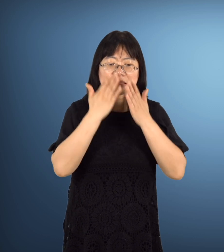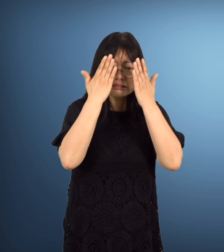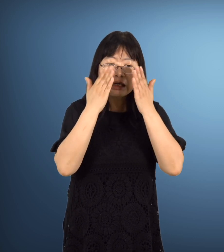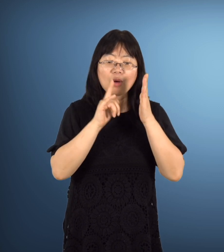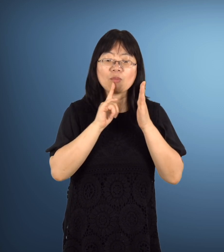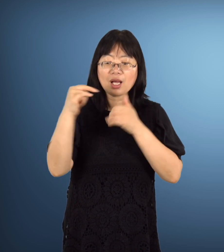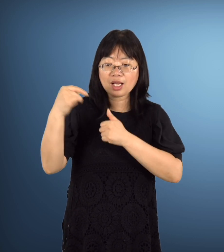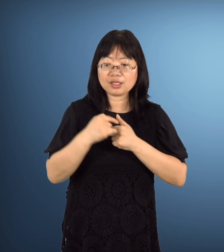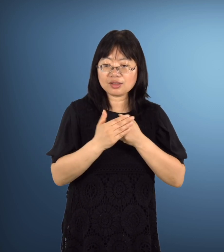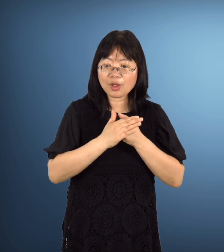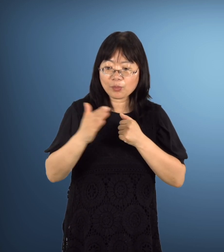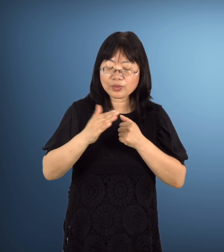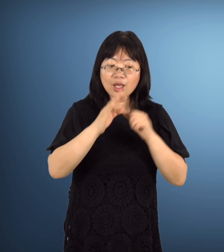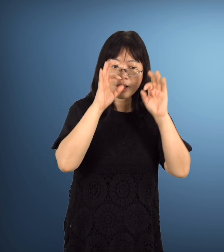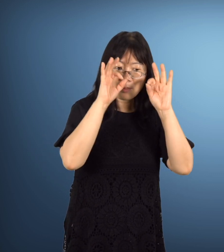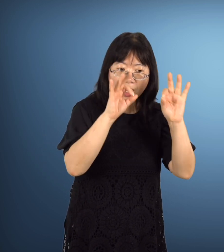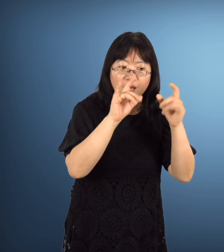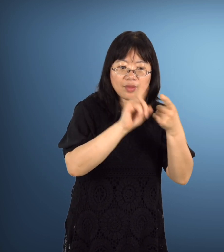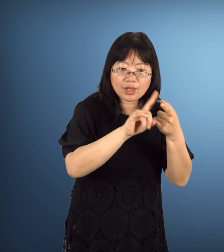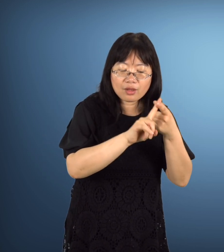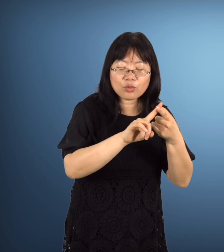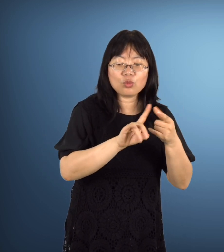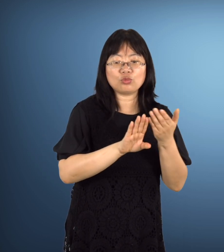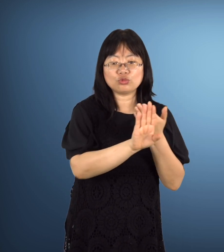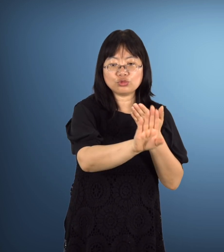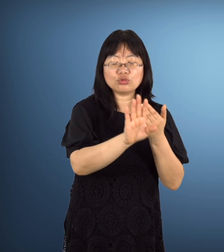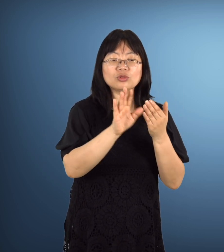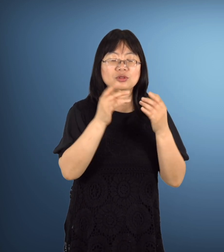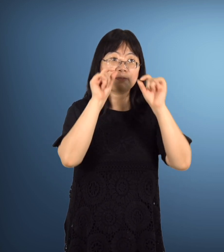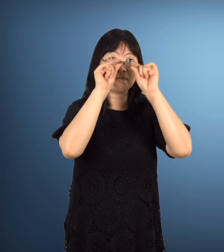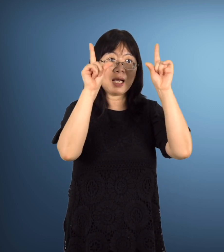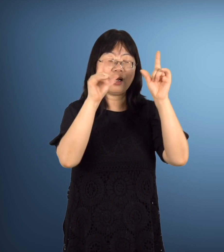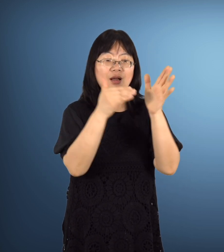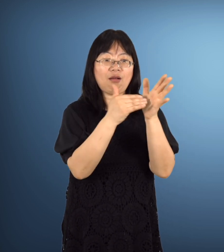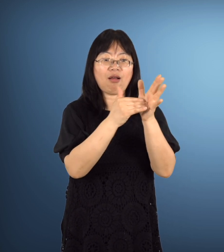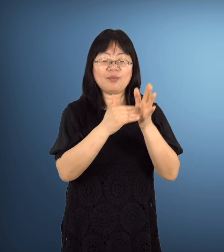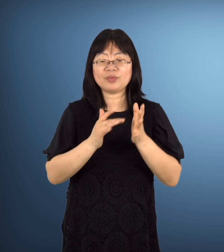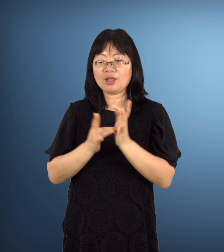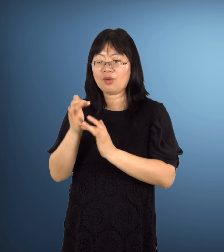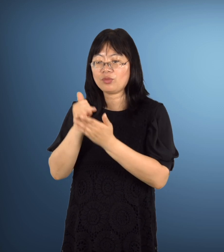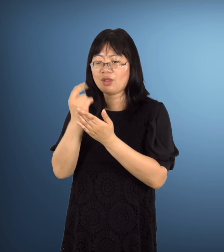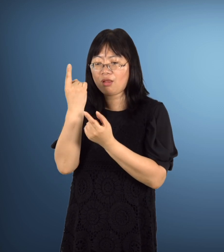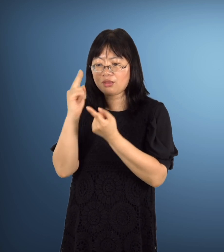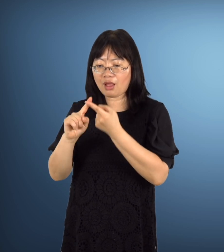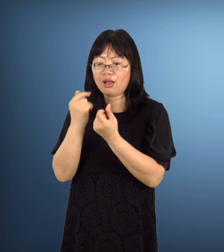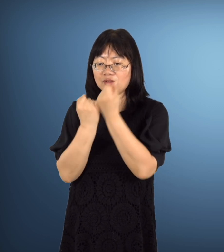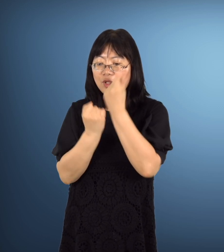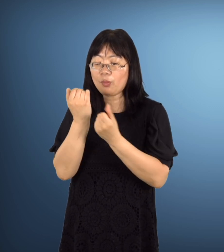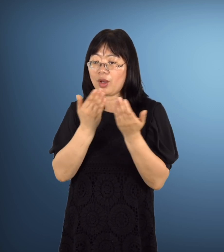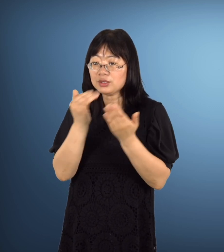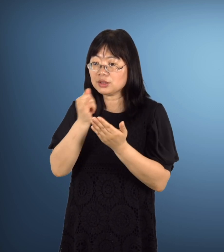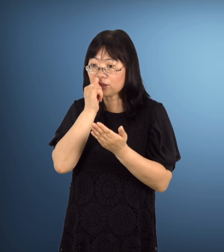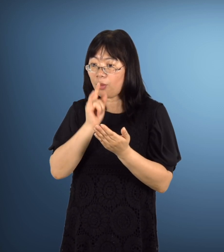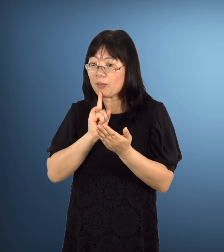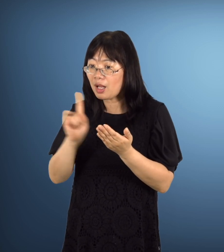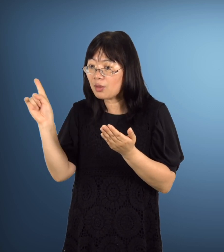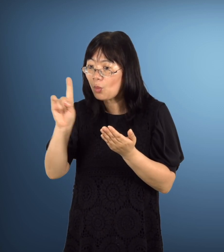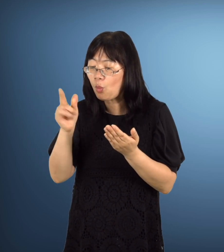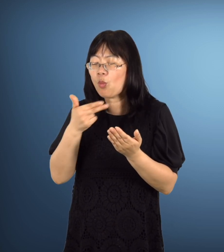보게 되었습니다. 자, 앞을 보세요. 여러분 여기에서 예수님에 대해서 무슨 설득을 했어요? 설명을